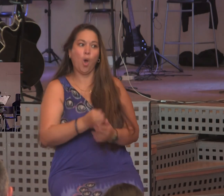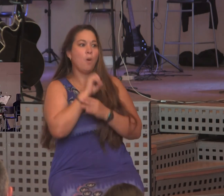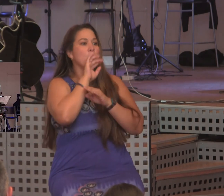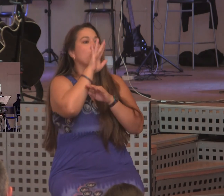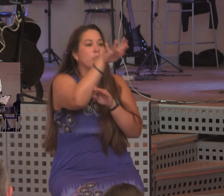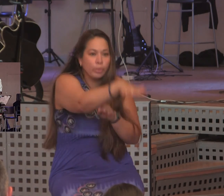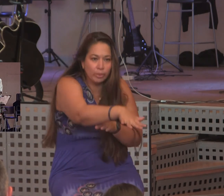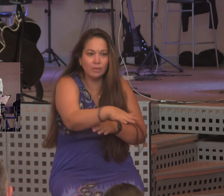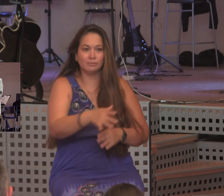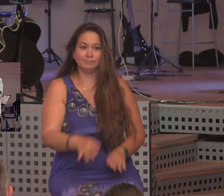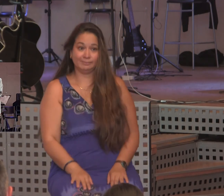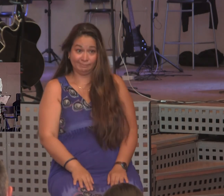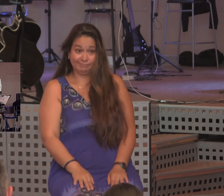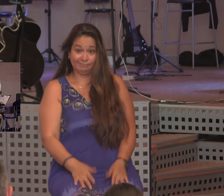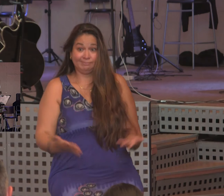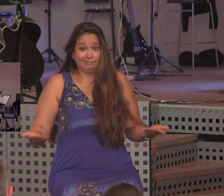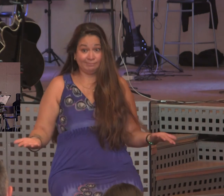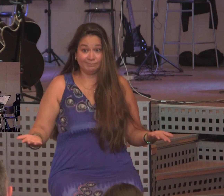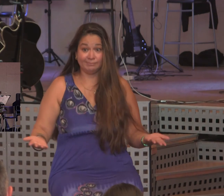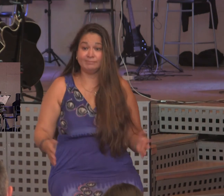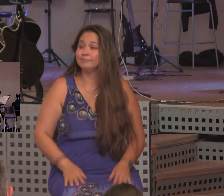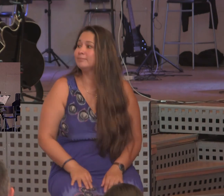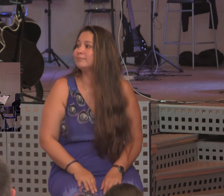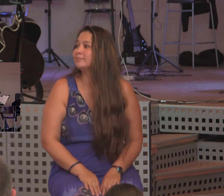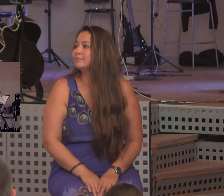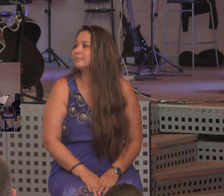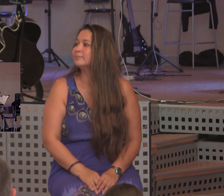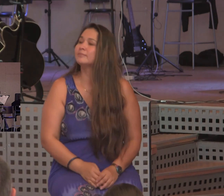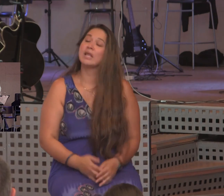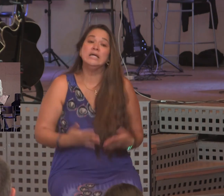De ellos. De ellos.